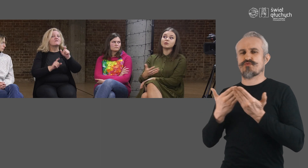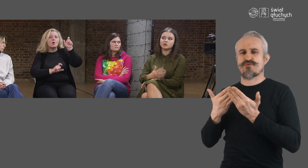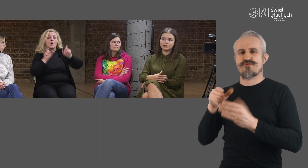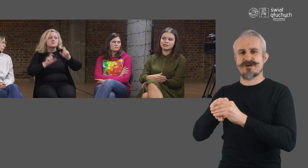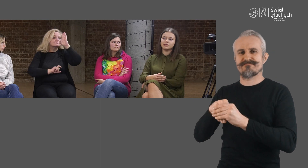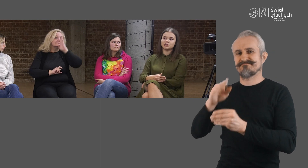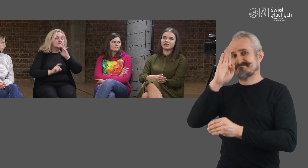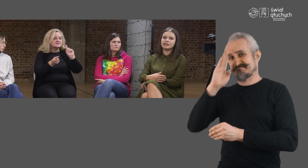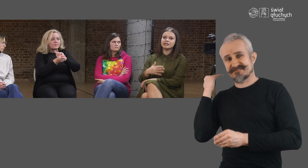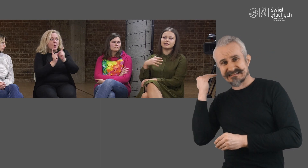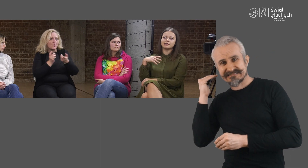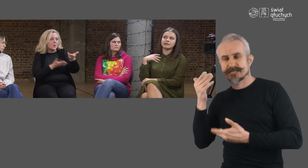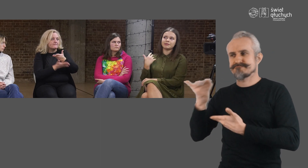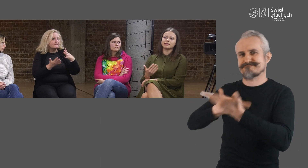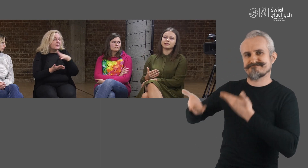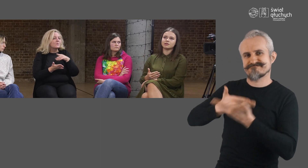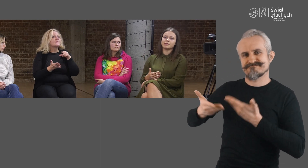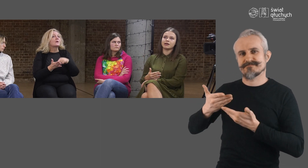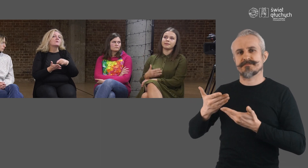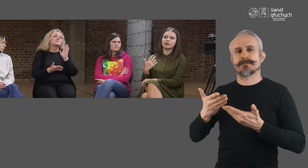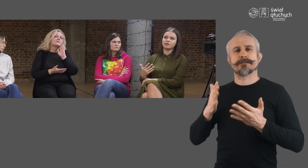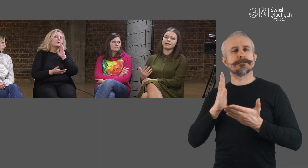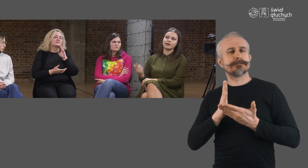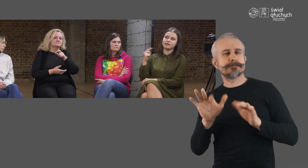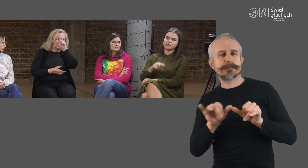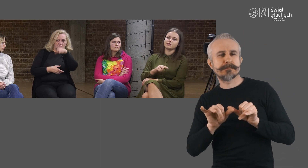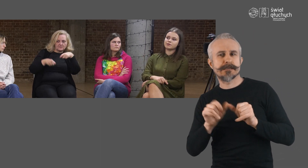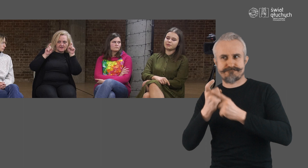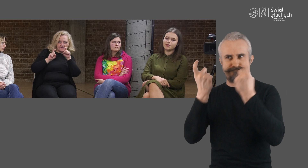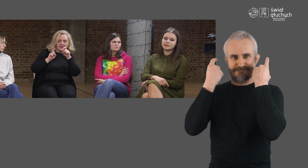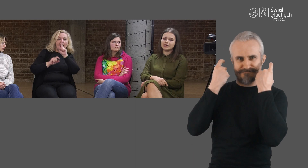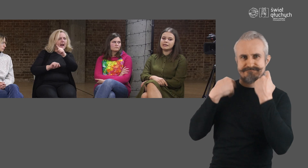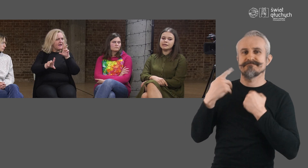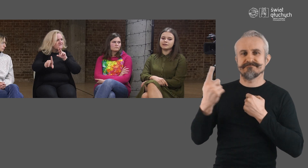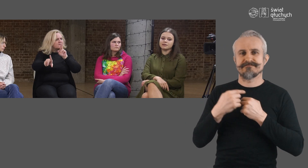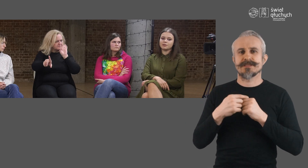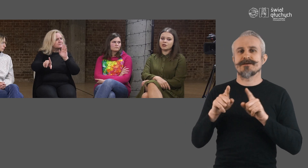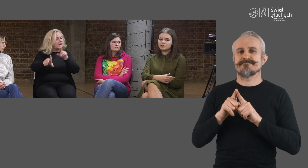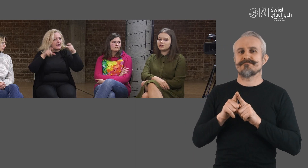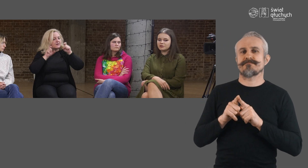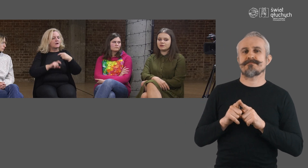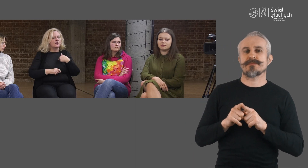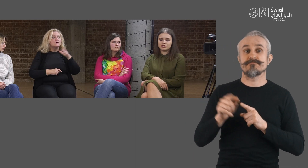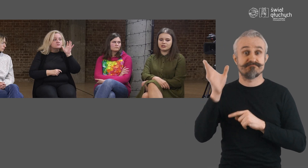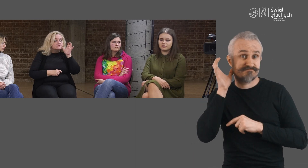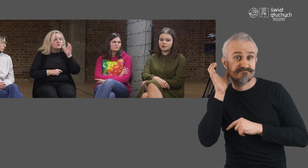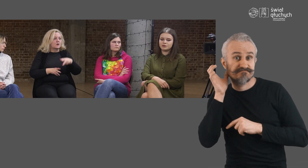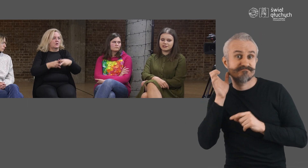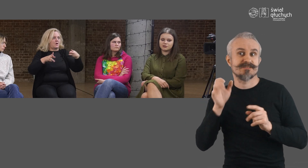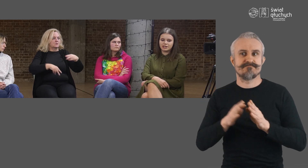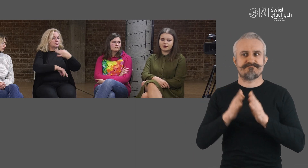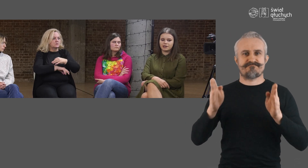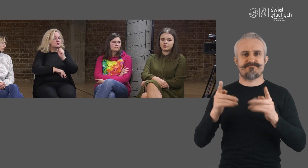osobami słabosłyszącymi, że jest osoba aparatowana, ale właśnie osoba mówiąca, dopiero dowiedziałam się właśnie w czasie